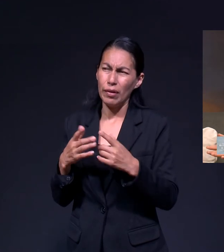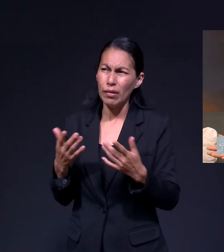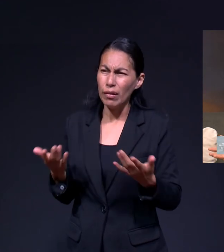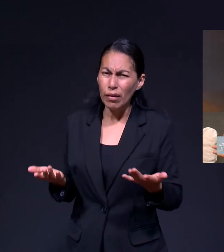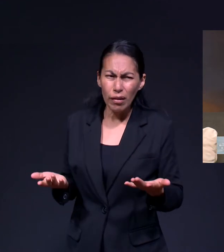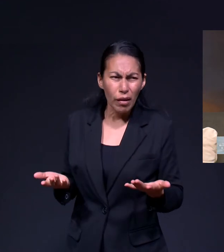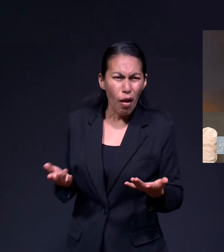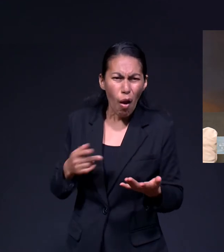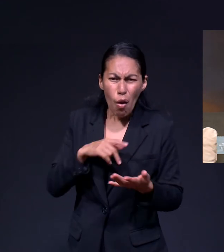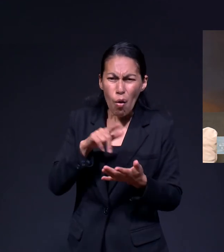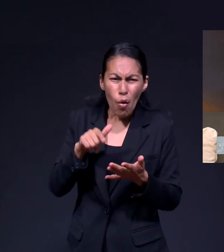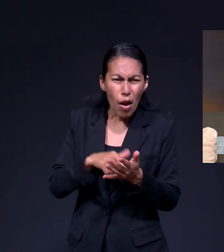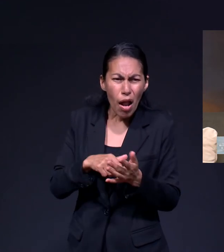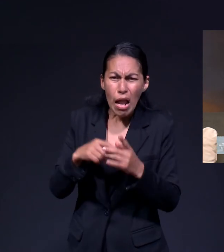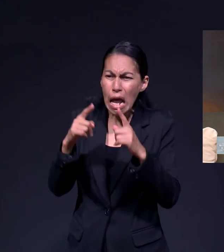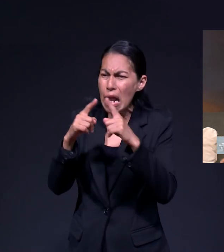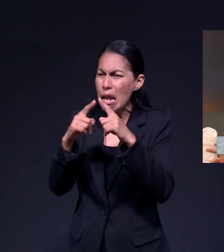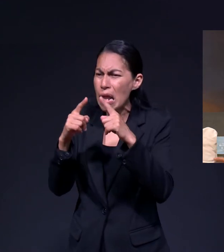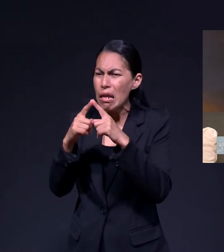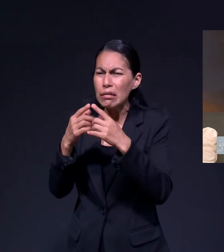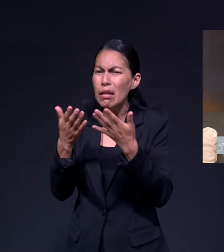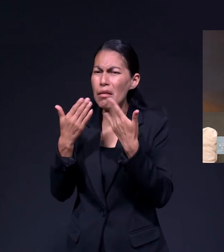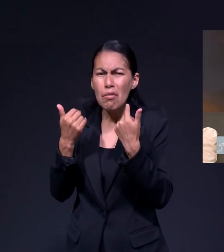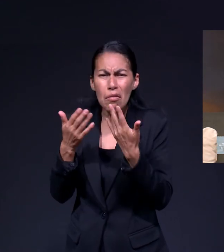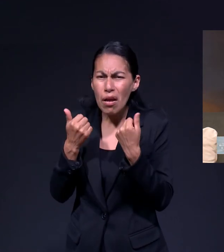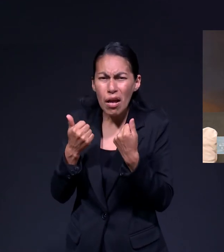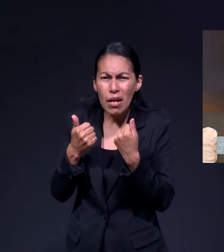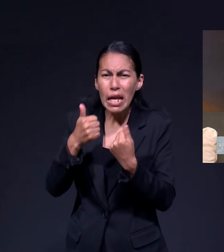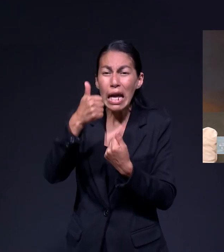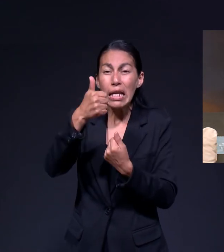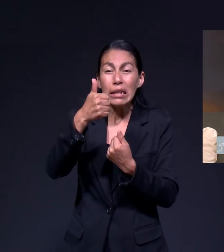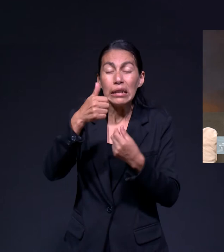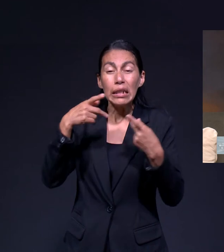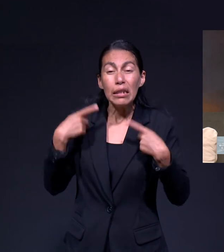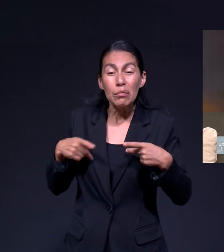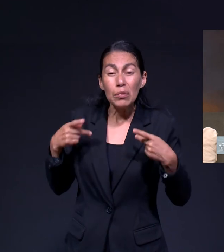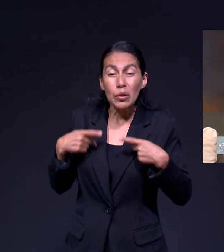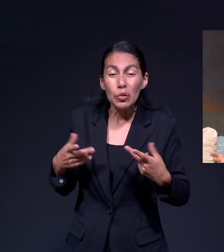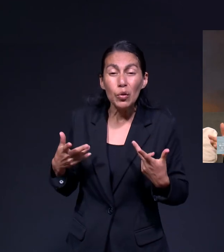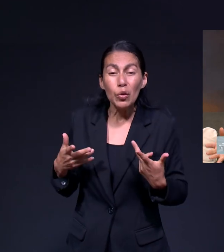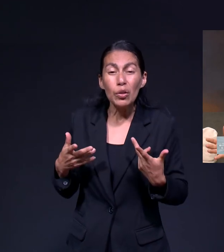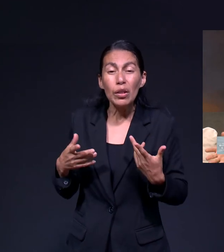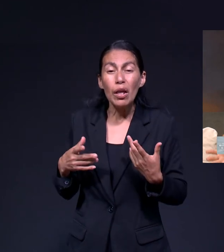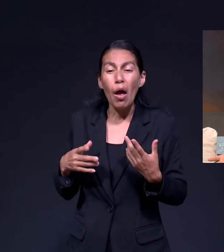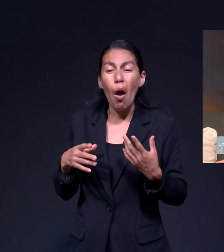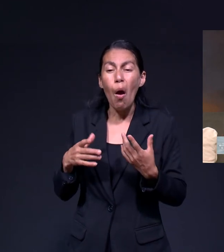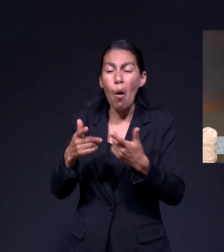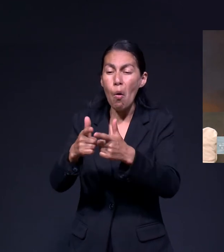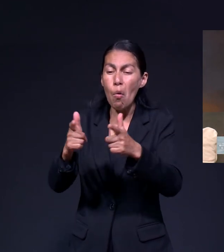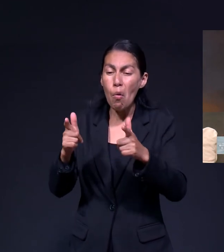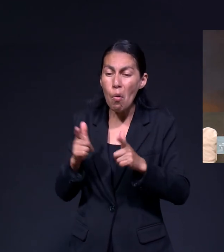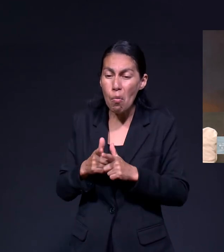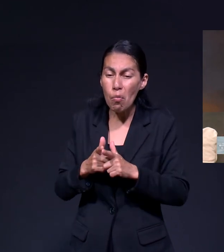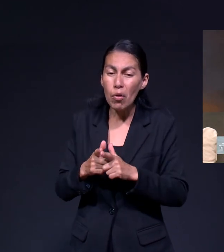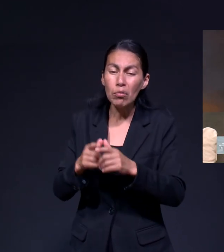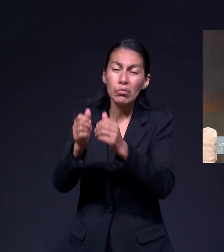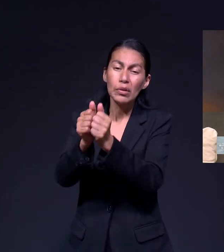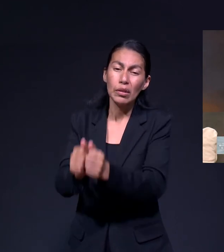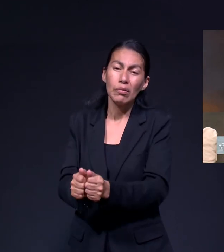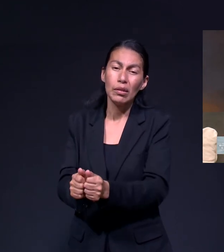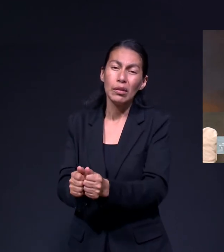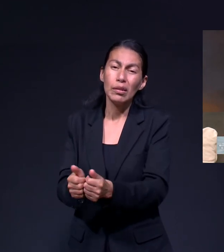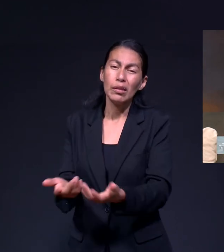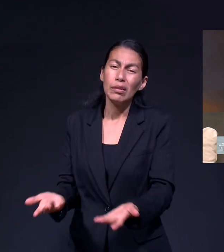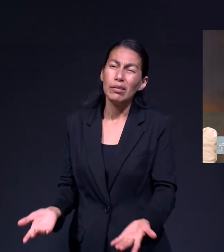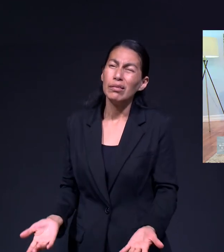iglesia por lo menos no me mandaban a un lugar que no había ni iglesia eran seis miembros seis miembros de iglesia